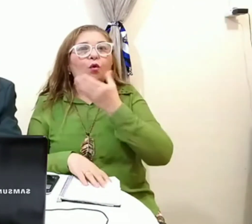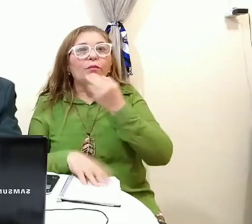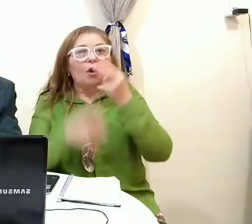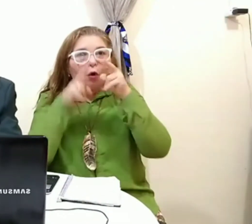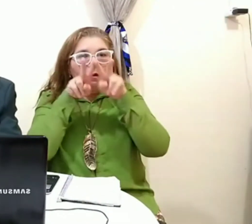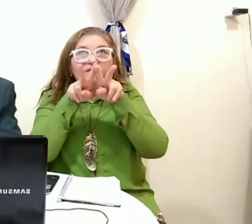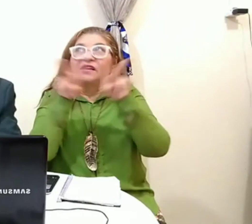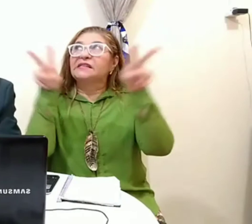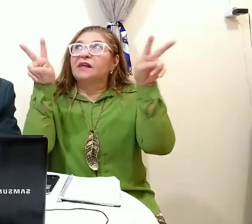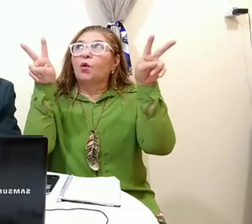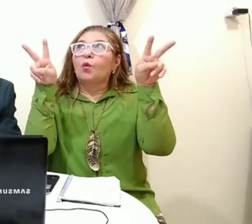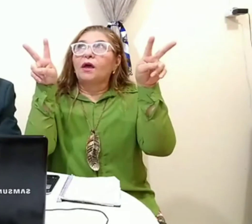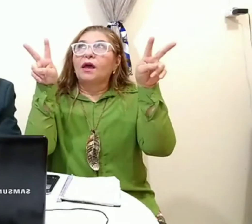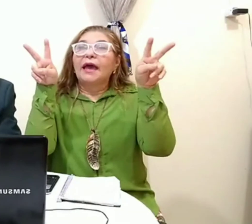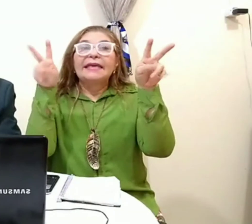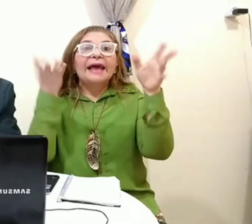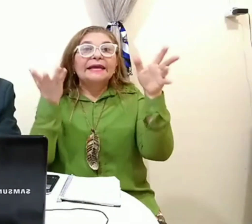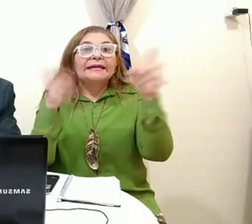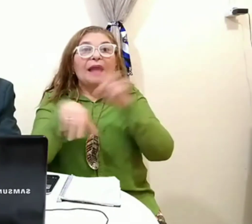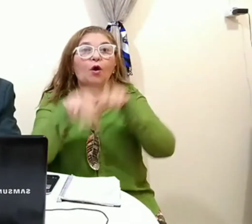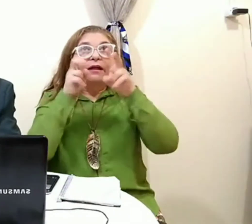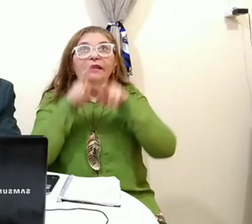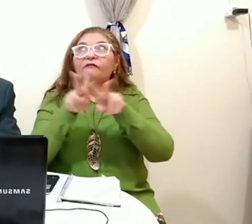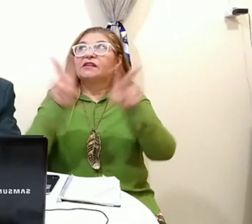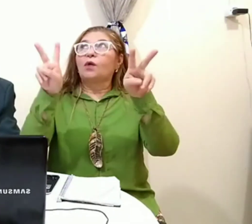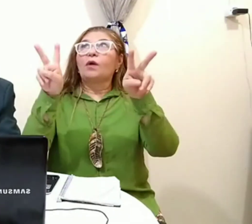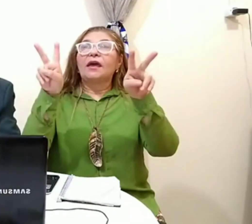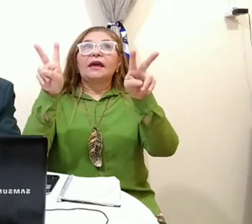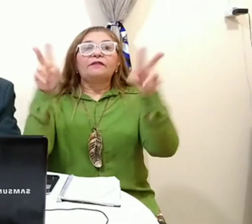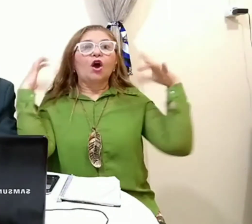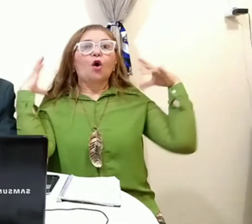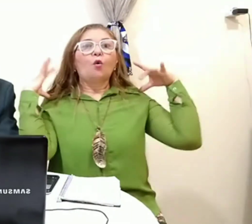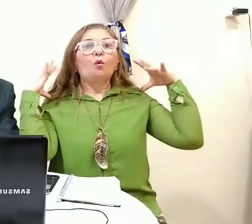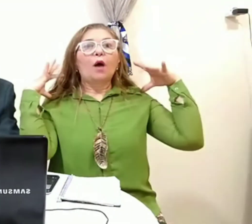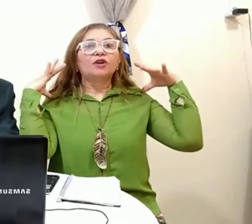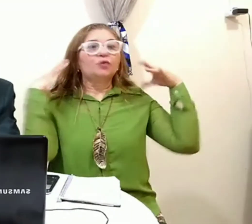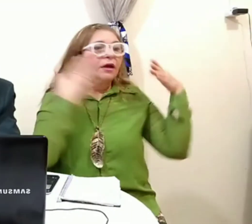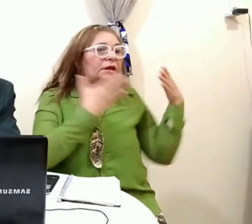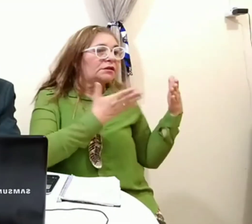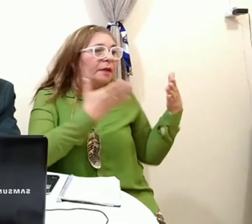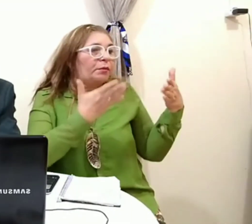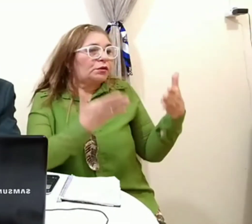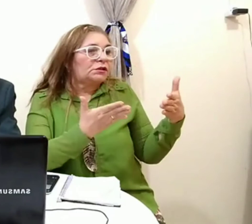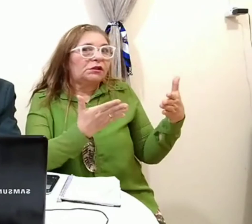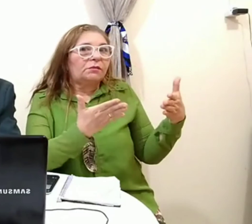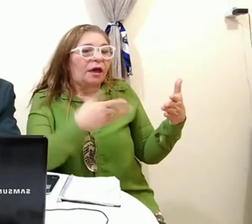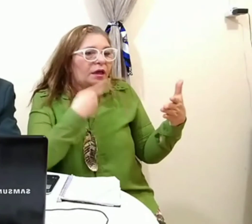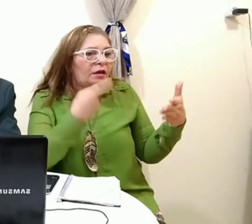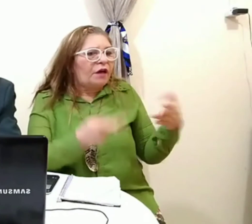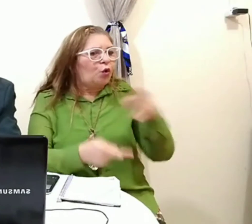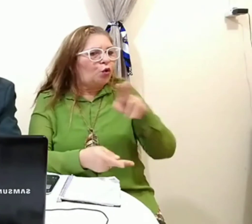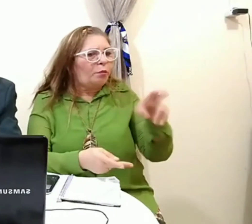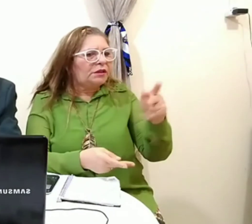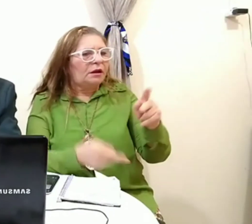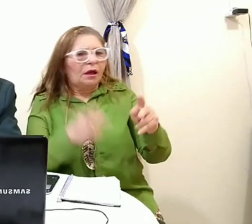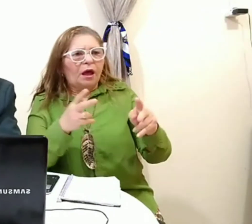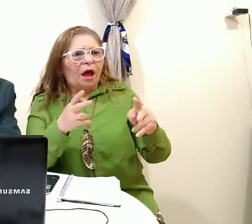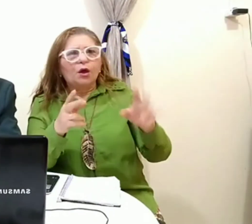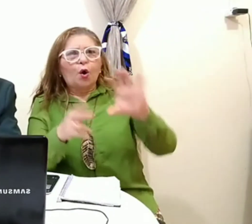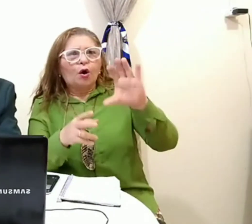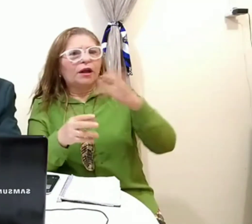visão, Cornélio vê um anjo de Deus que se aproxima e fala o nome dele, Cornélio. E Cornélio então olha para o